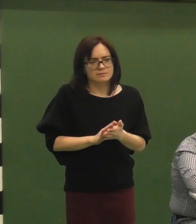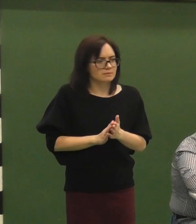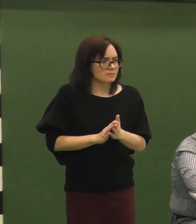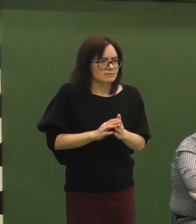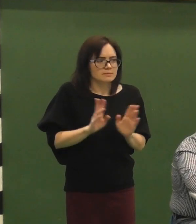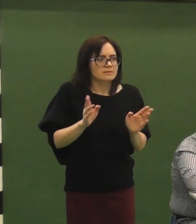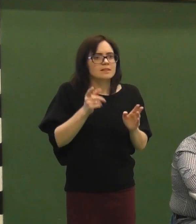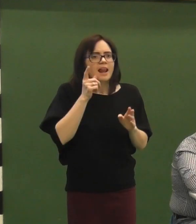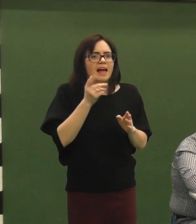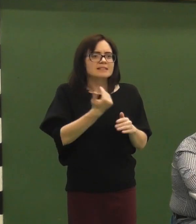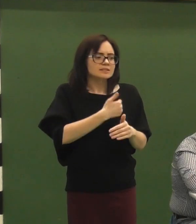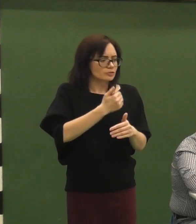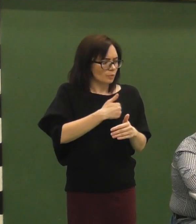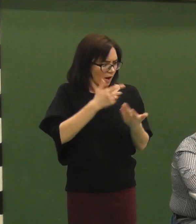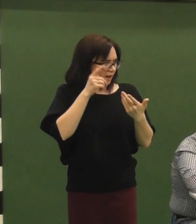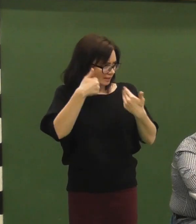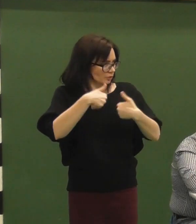iskola, ahol